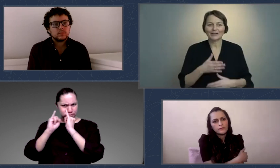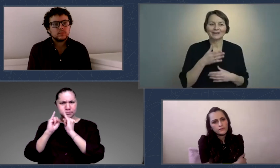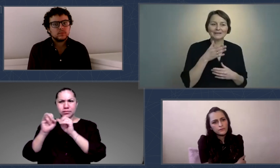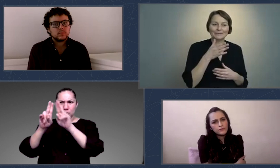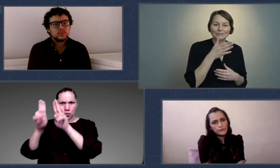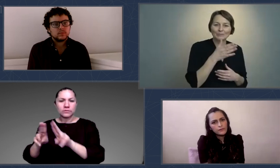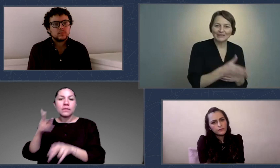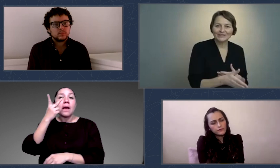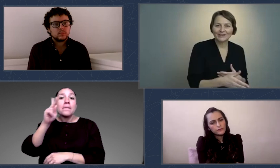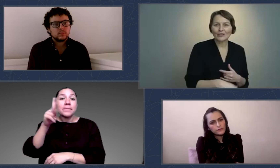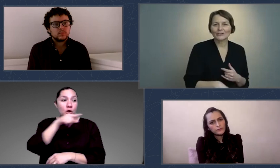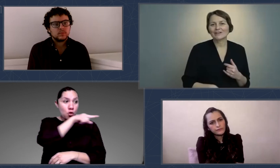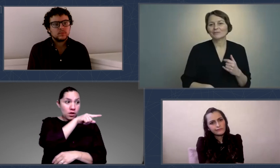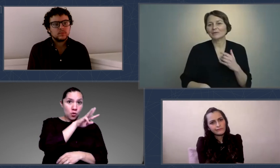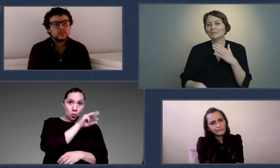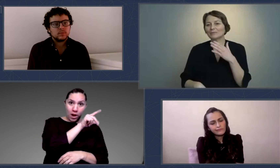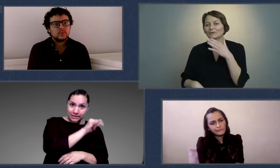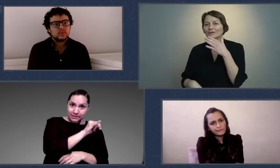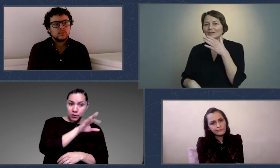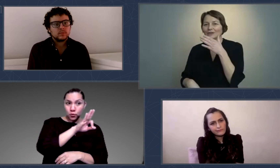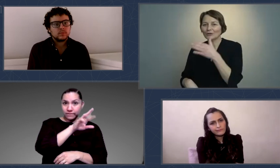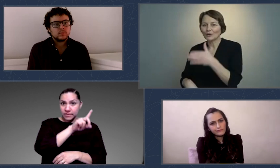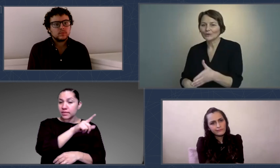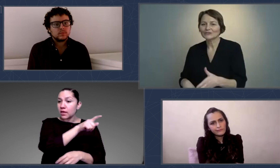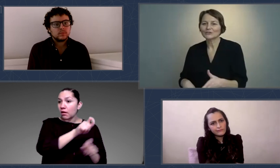hay capacitación para volverse